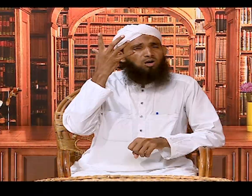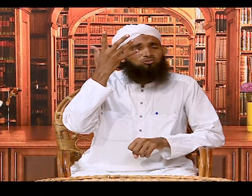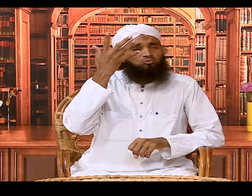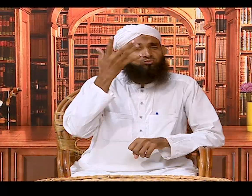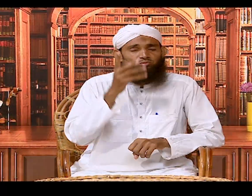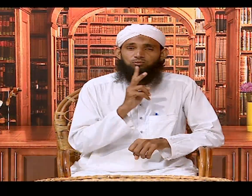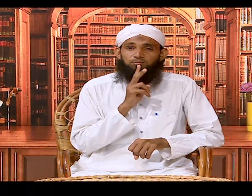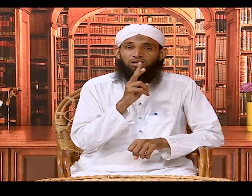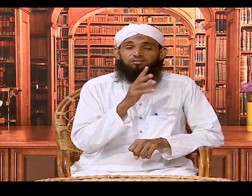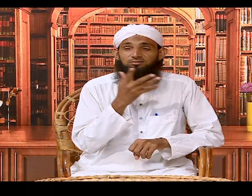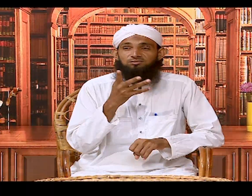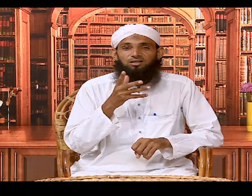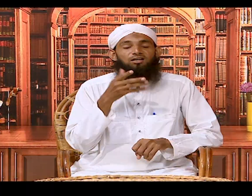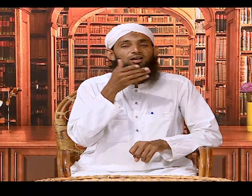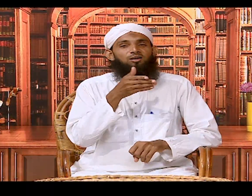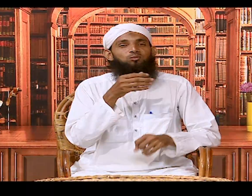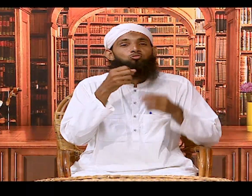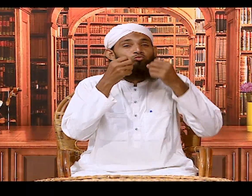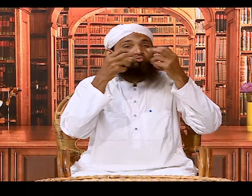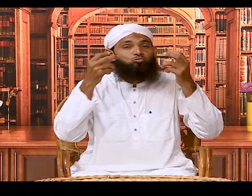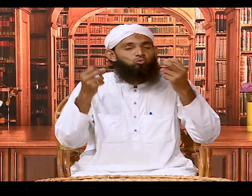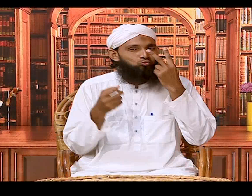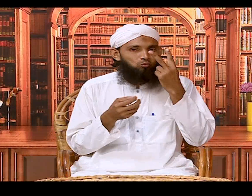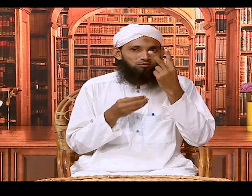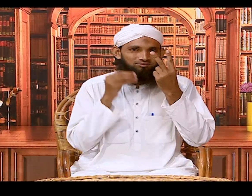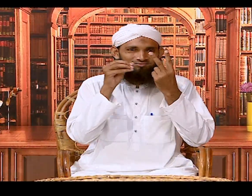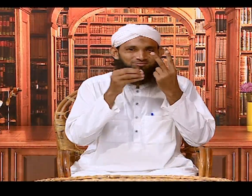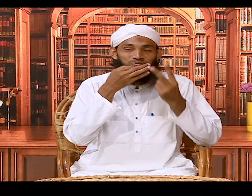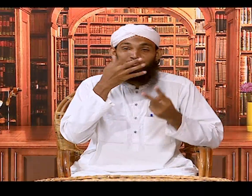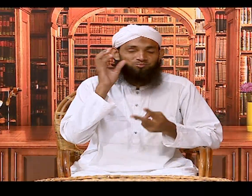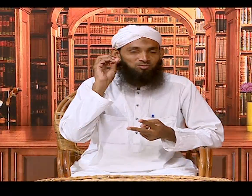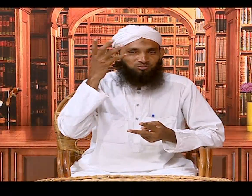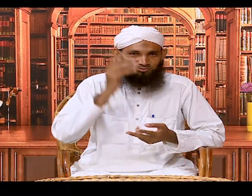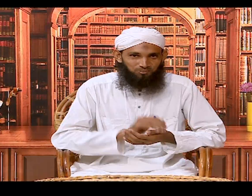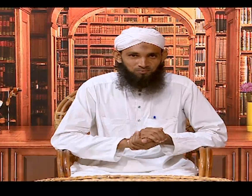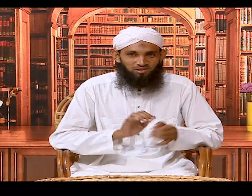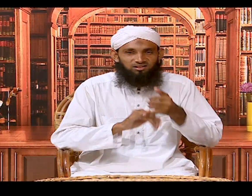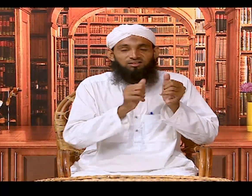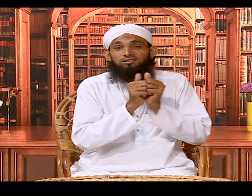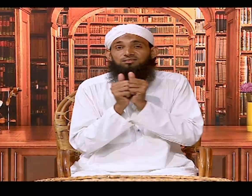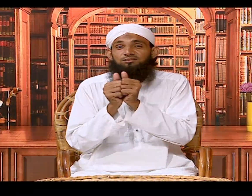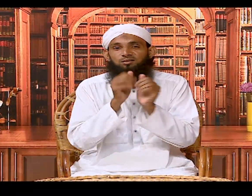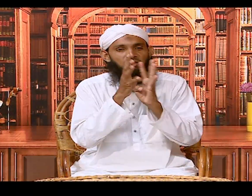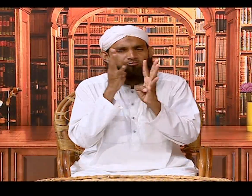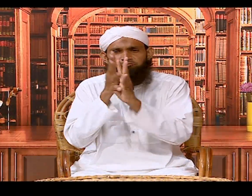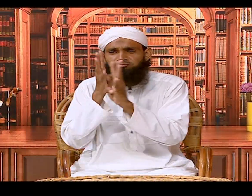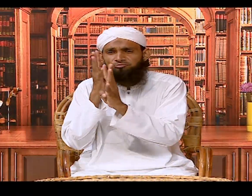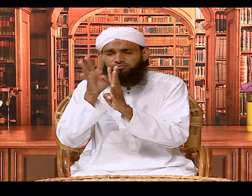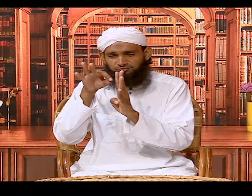معروف خصوصیت یہ ہے کہ آپ کو ذو النورین یعنی 2 نور والا کہا جاتا ہے۔ صحابہ کرام علیہم الرضوان کی صف میں سے